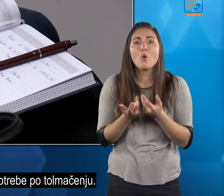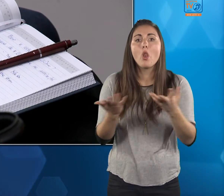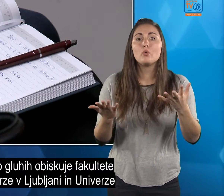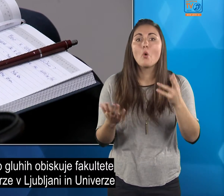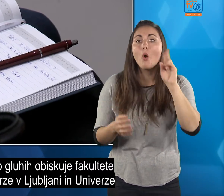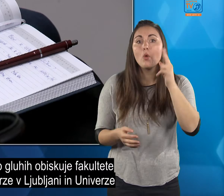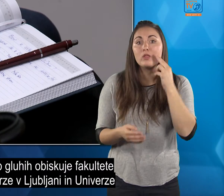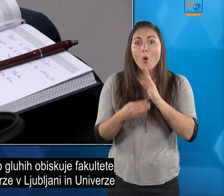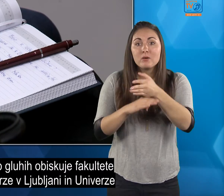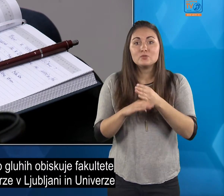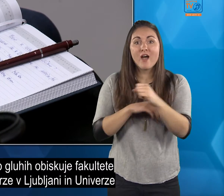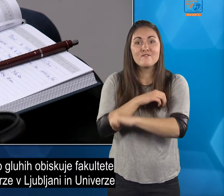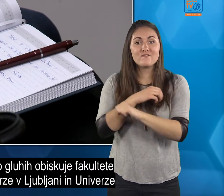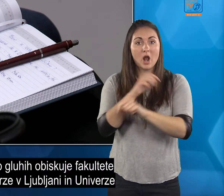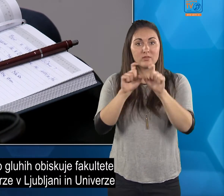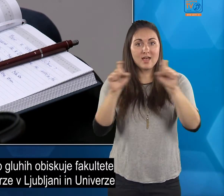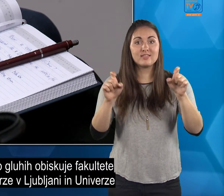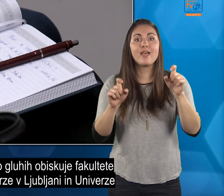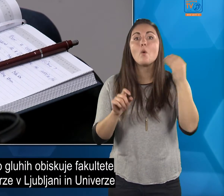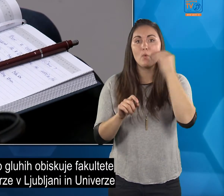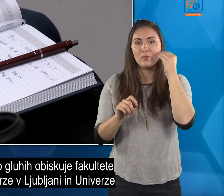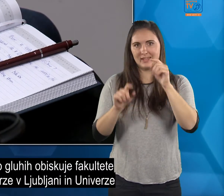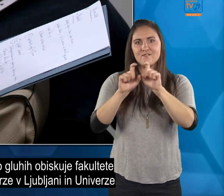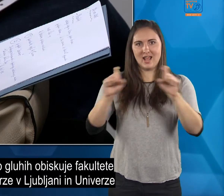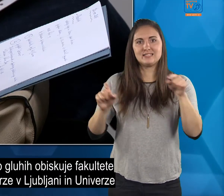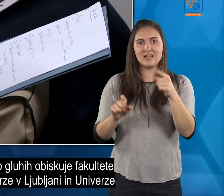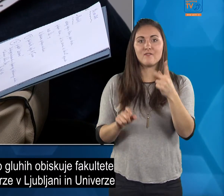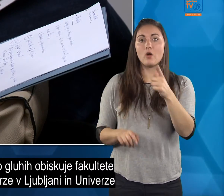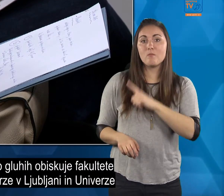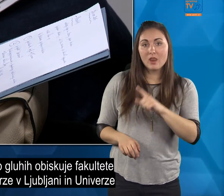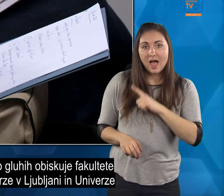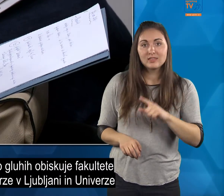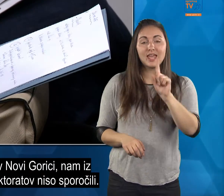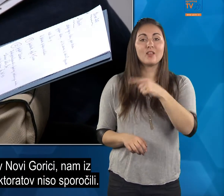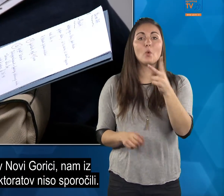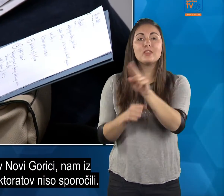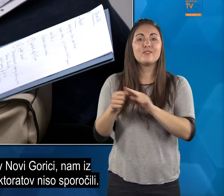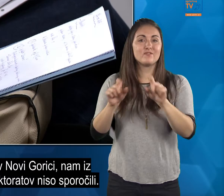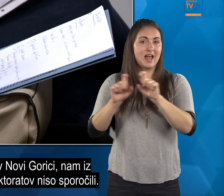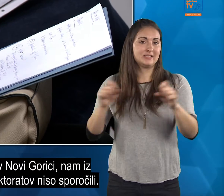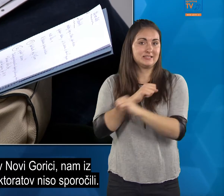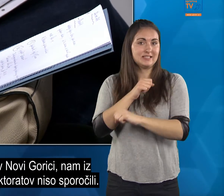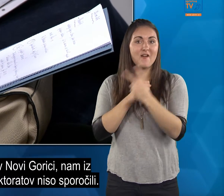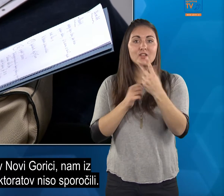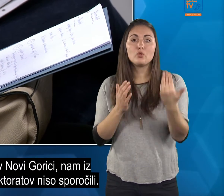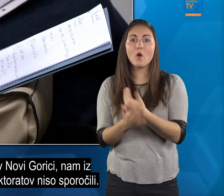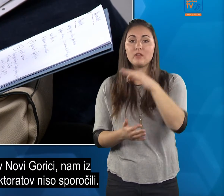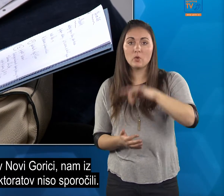Koliko gluhih obiskuje fakultete Univerze v Ljubljani in Univerze v Novi Gorici, nam iz rektoratov niso sporočili.